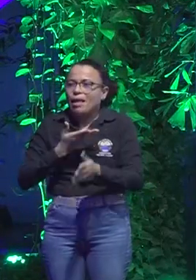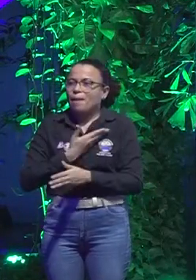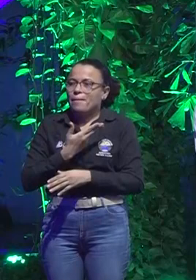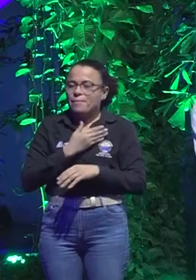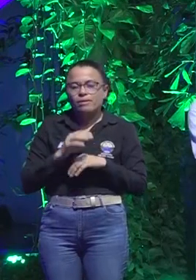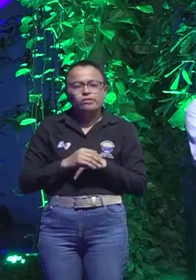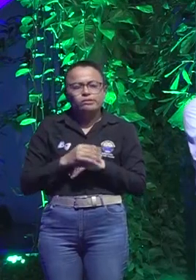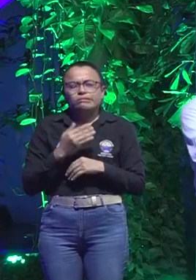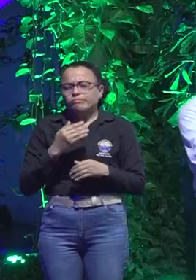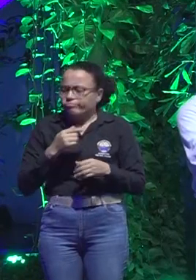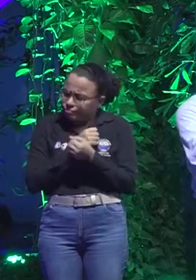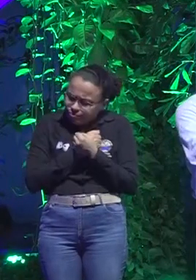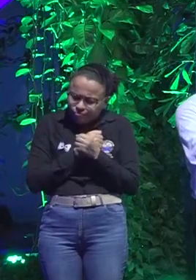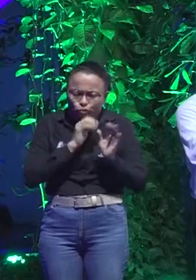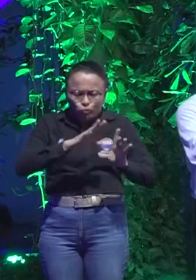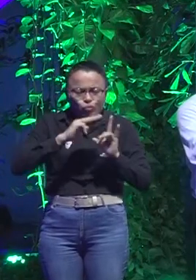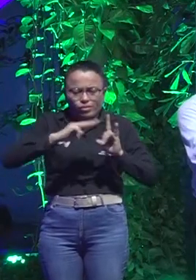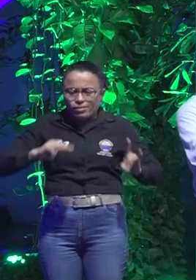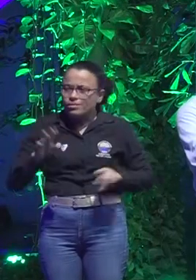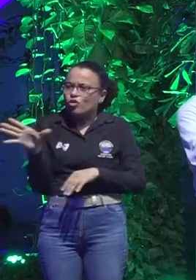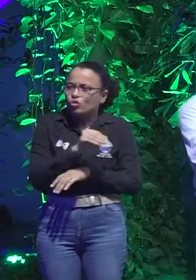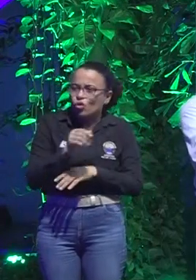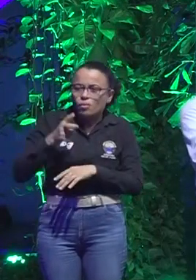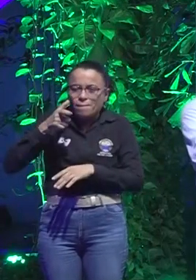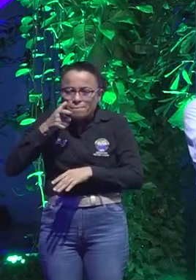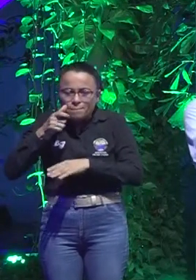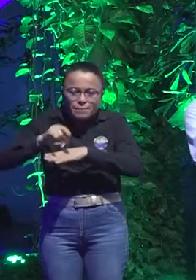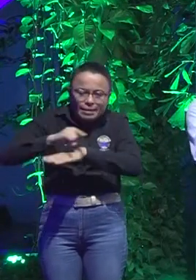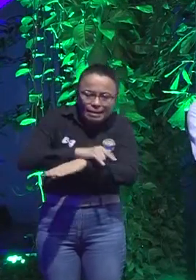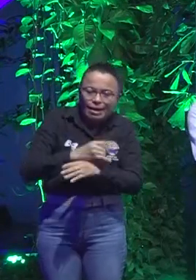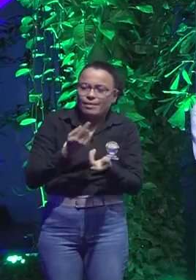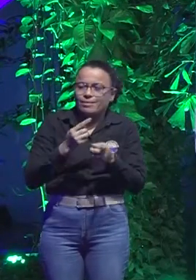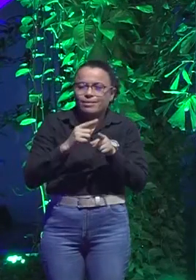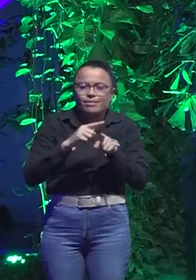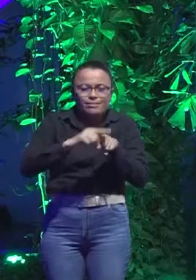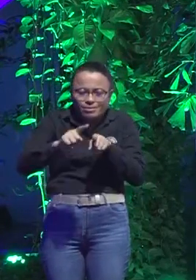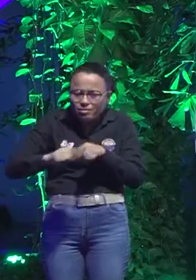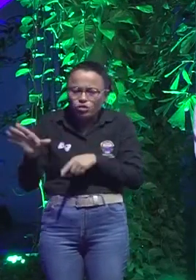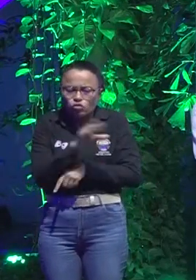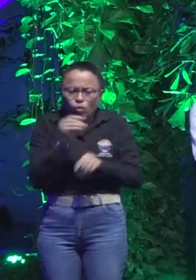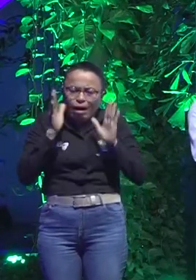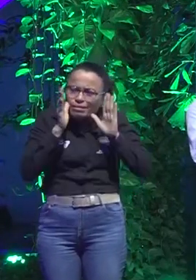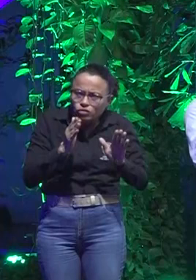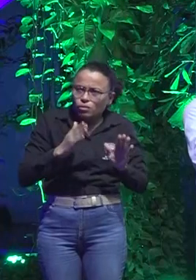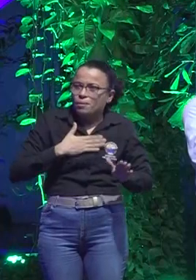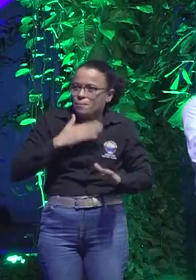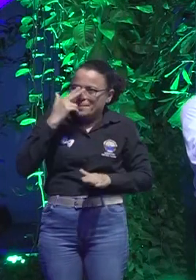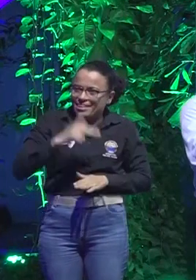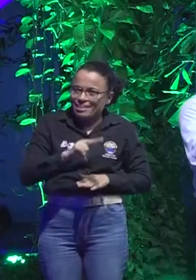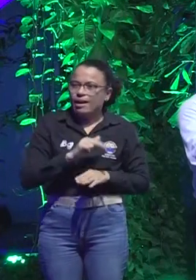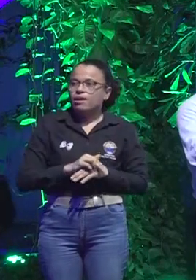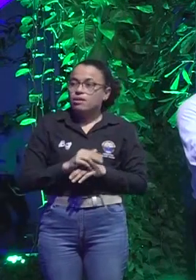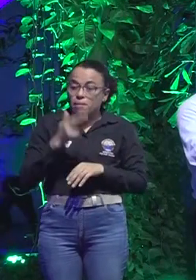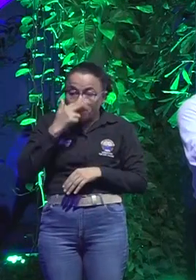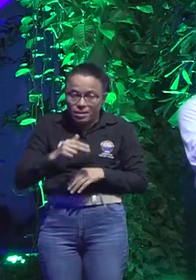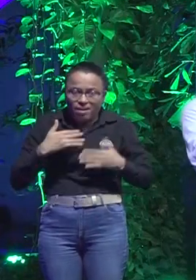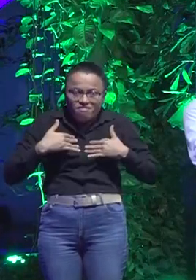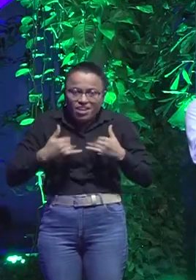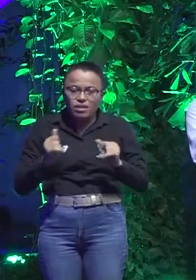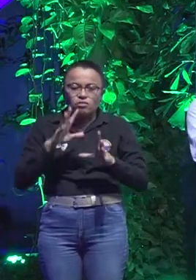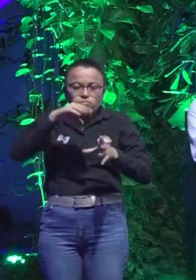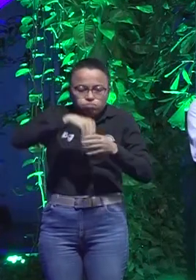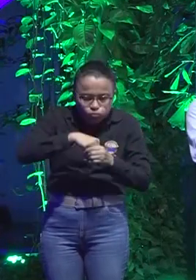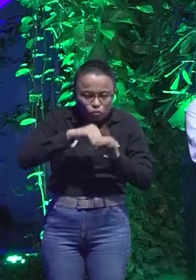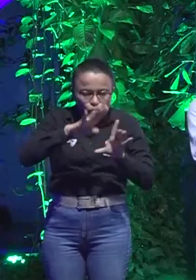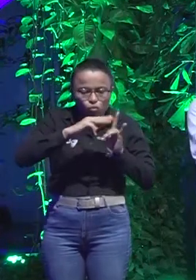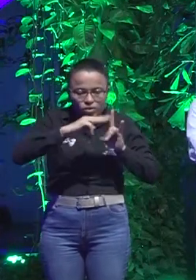cuidan a mi hija y ella no es, en ningún lado es tan feliz como en la universidad. Y por supuesto eso implica tener una